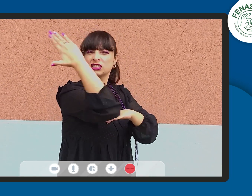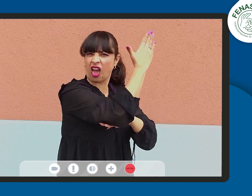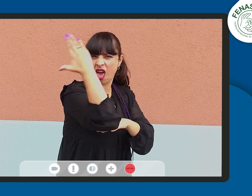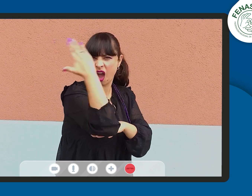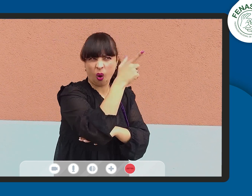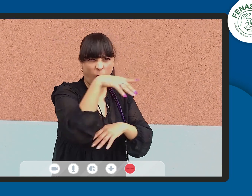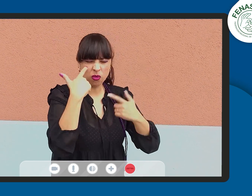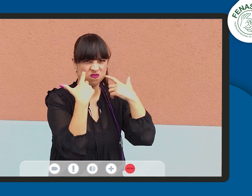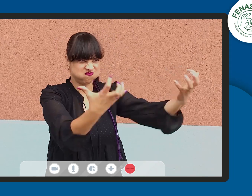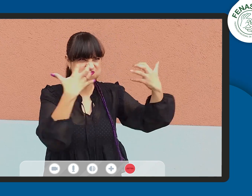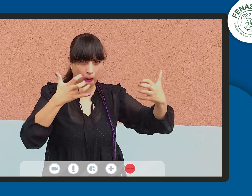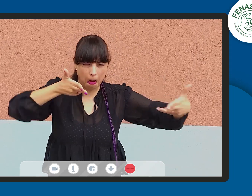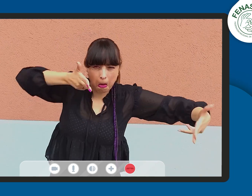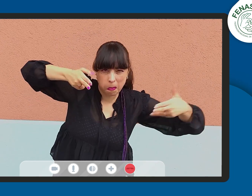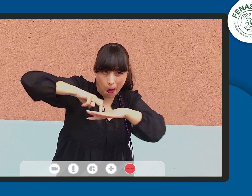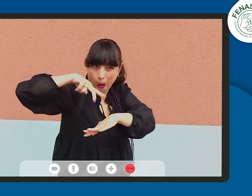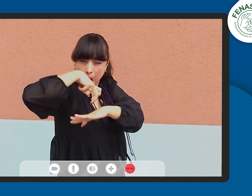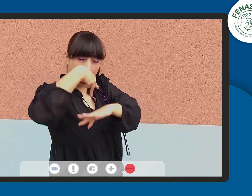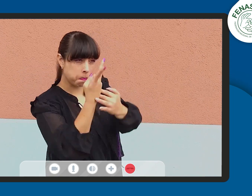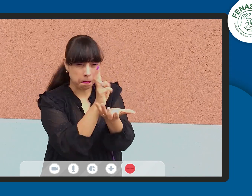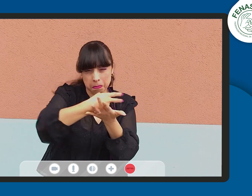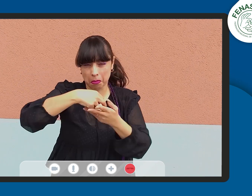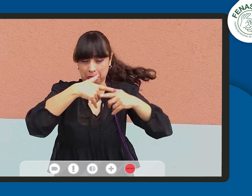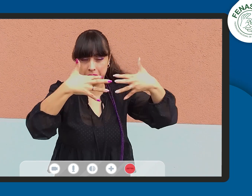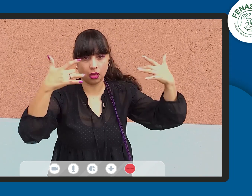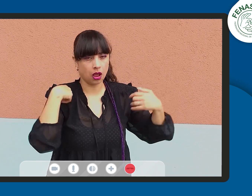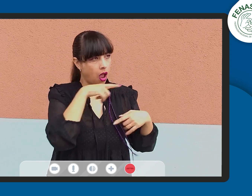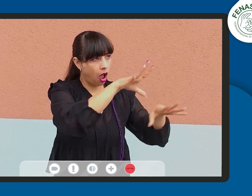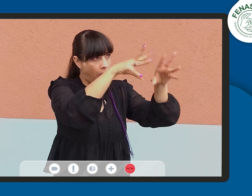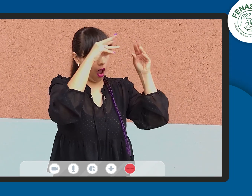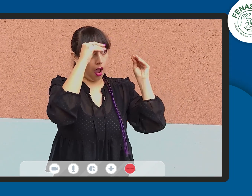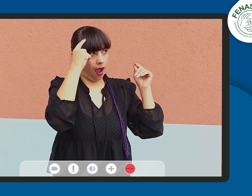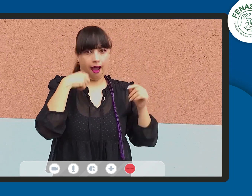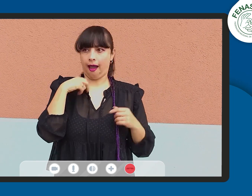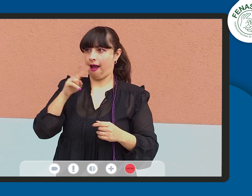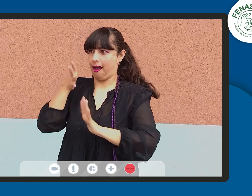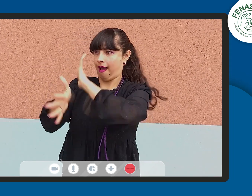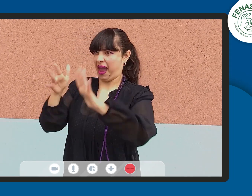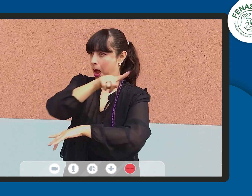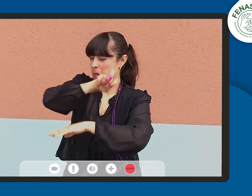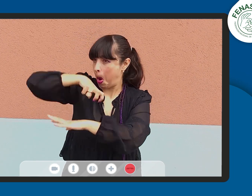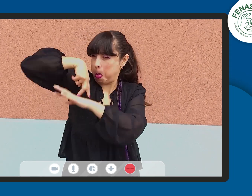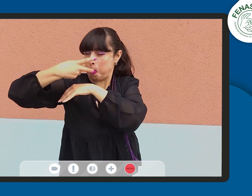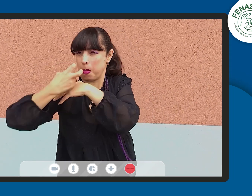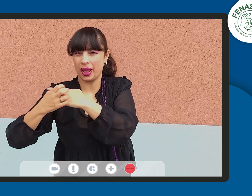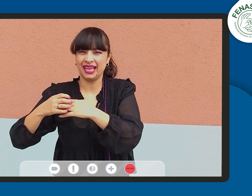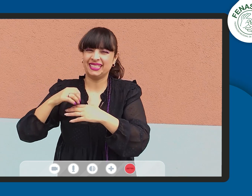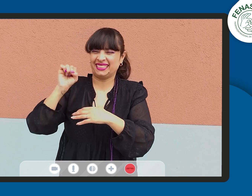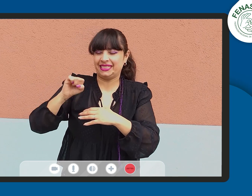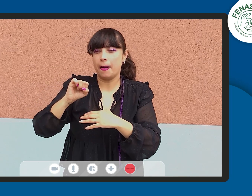es, por ejemplo, cuando vemos una película de acción y aprendemos todas las secuencias de acción, disparos y demás, y luego la narramos a alguien